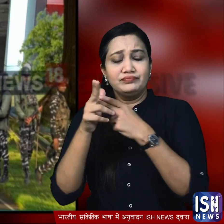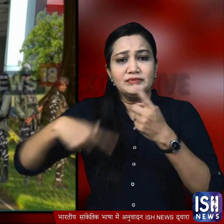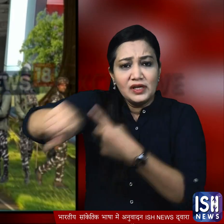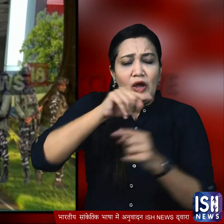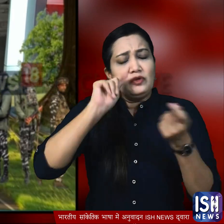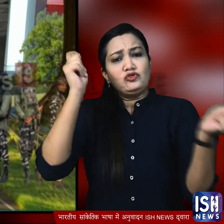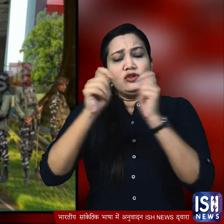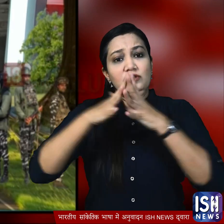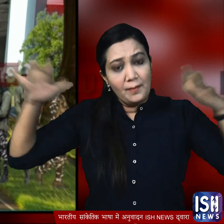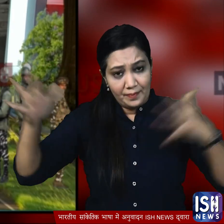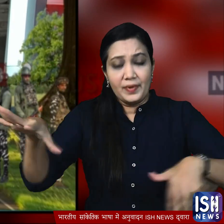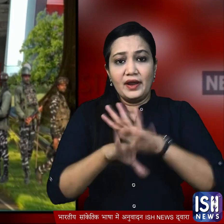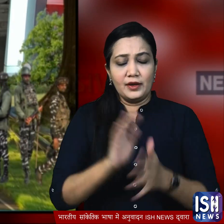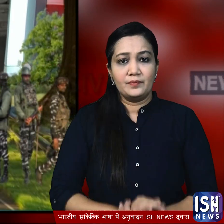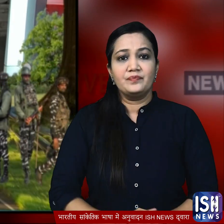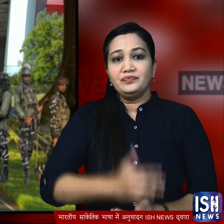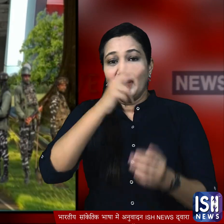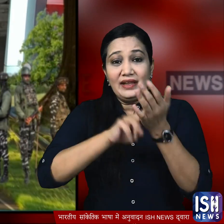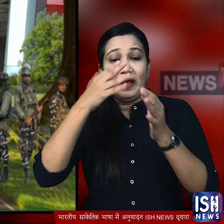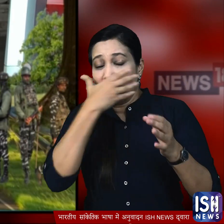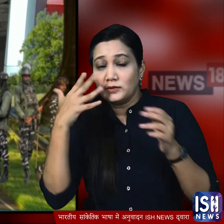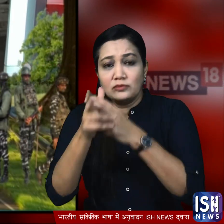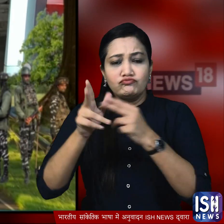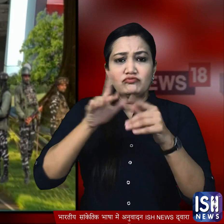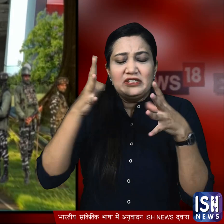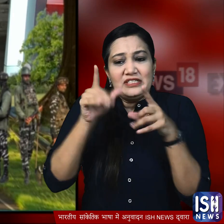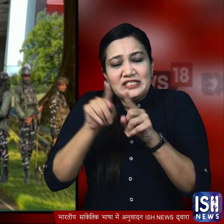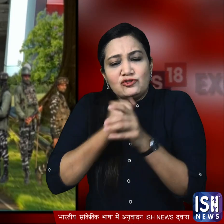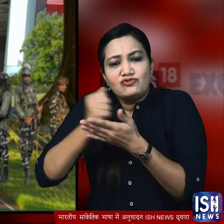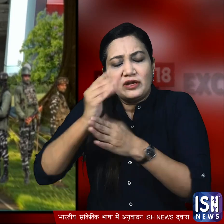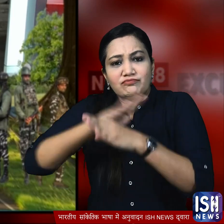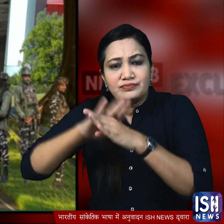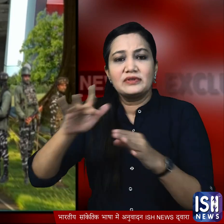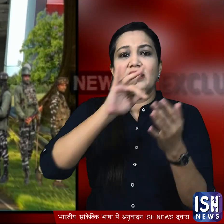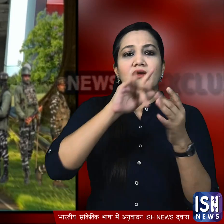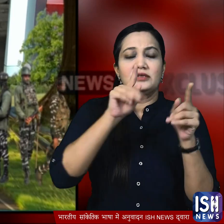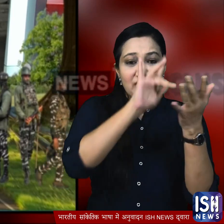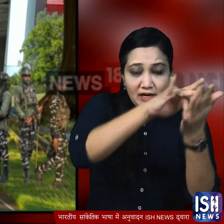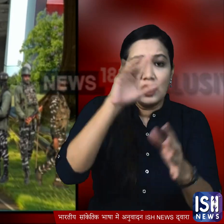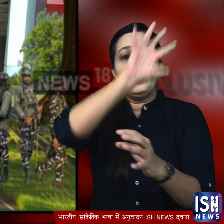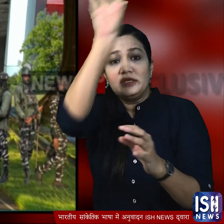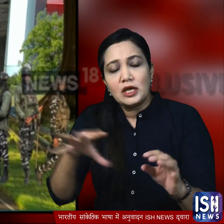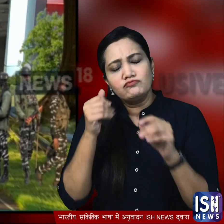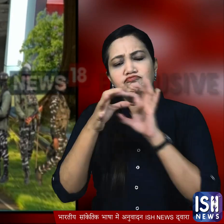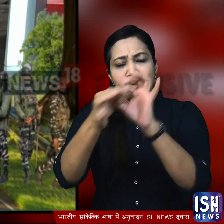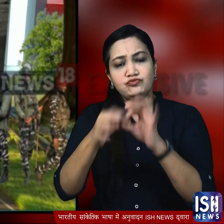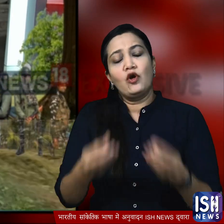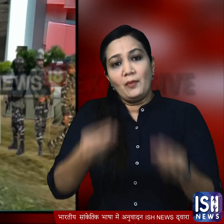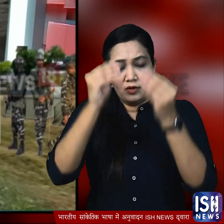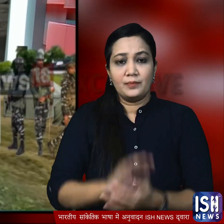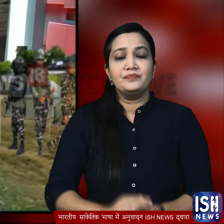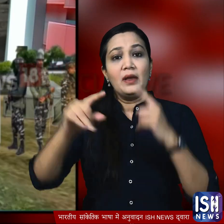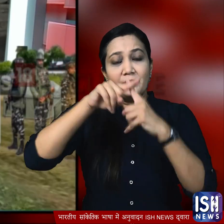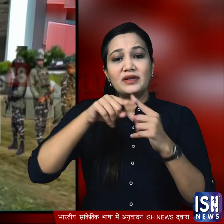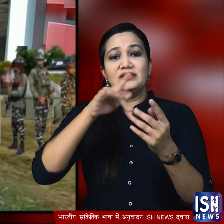अहम बदलाव किया जाएगा, जिसके तहत नक्सलियों पर नकेल कसने के लिए केंद्र और राज्यों के बीच तालमेल को और दुरुस्त किया जाएगा।